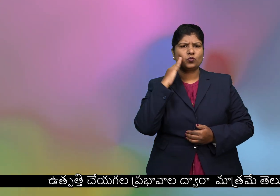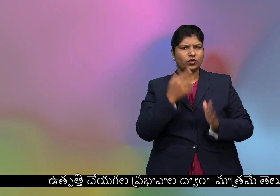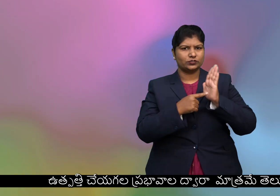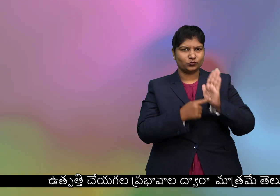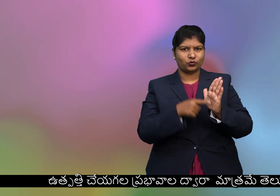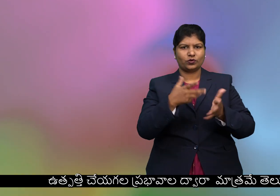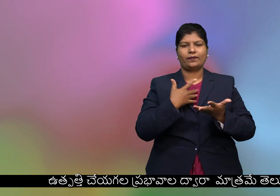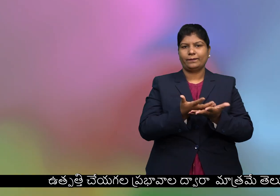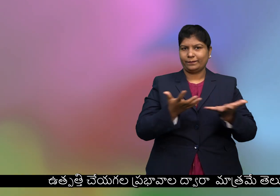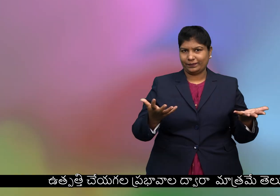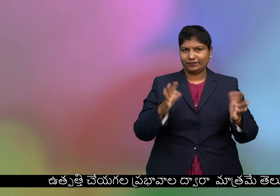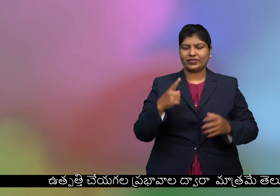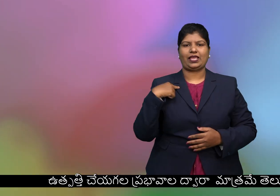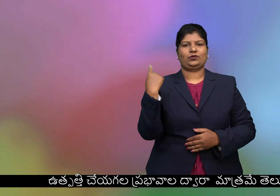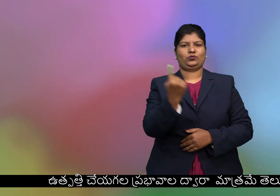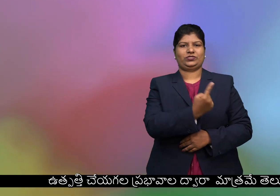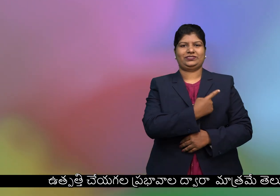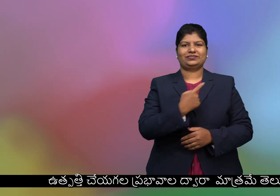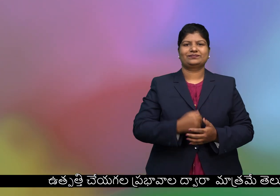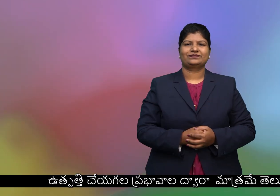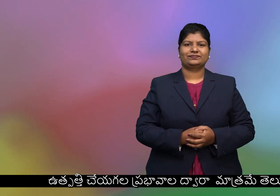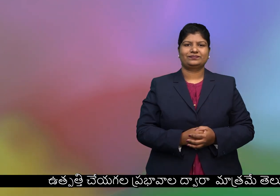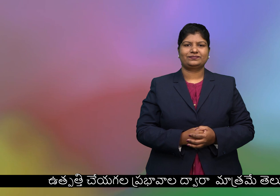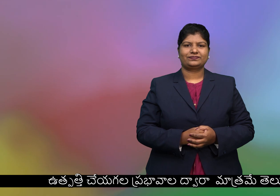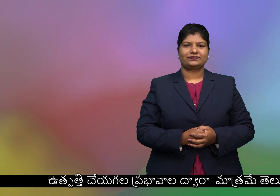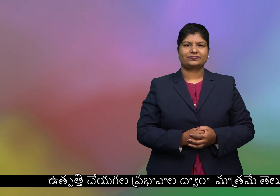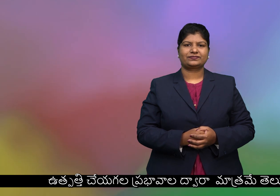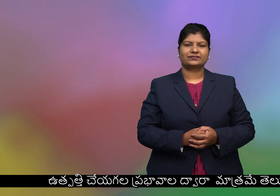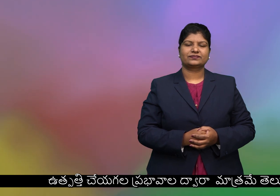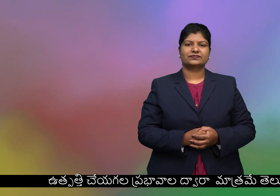ఉత్పత్తి చేయగల ప్రభావాల ద్వారా మాత్రమే తెలుసుకోవచ్చు.